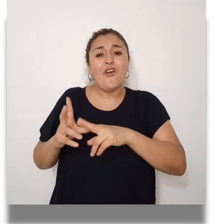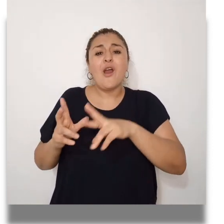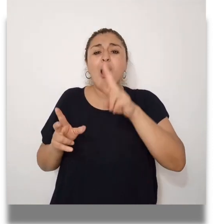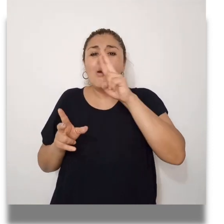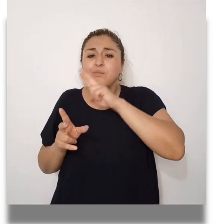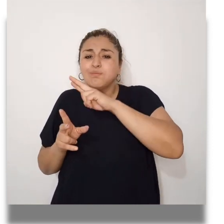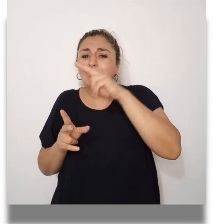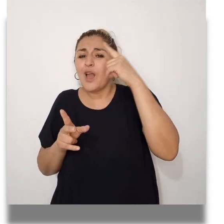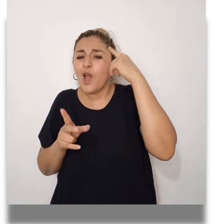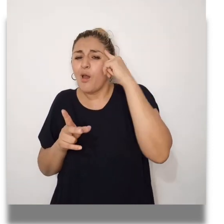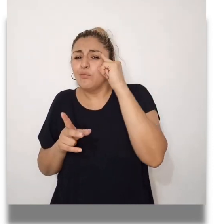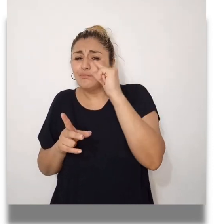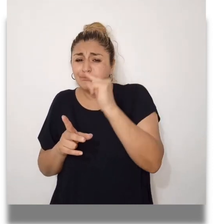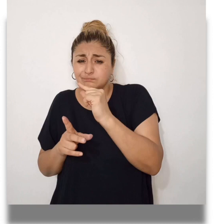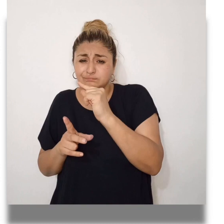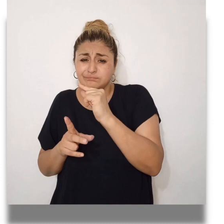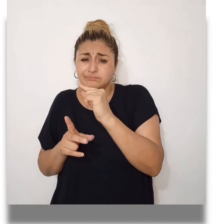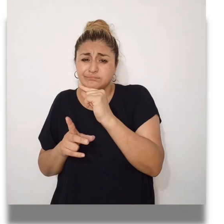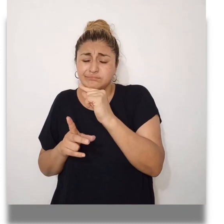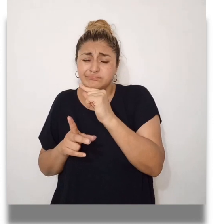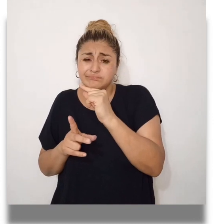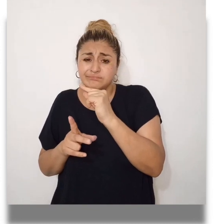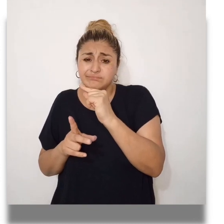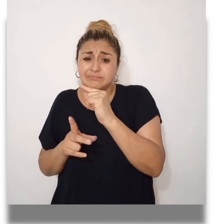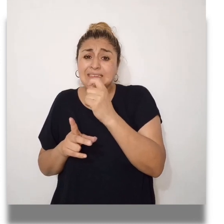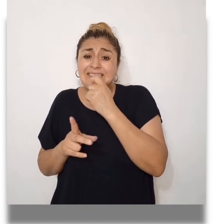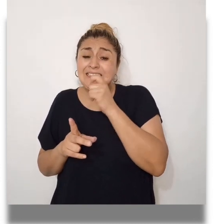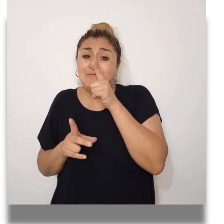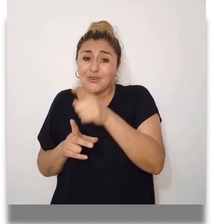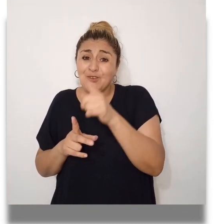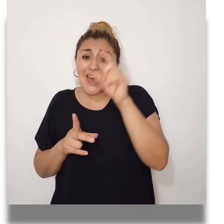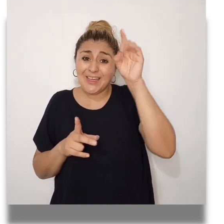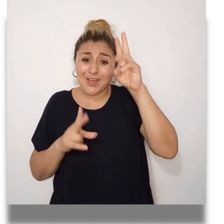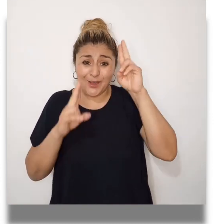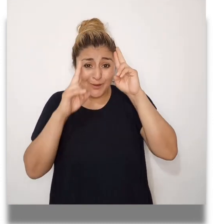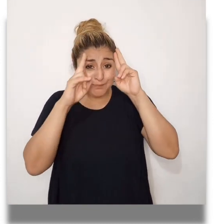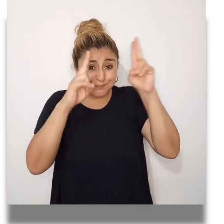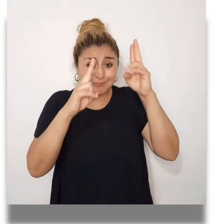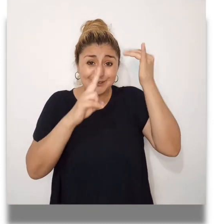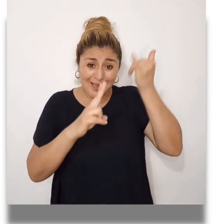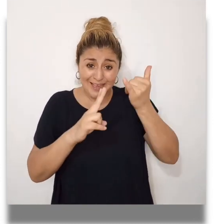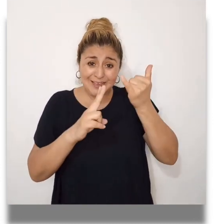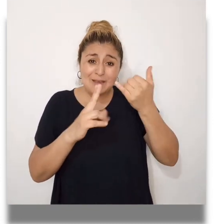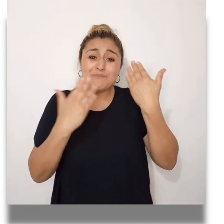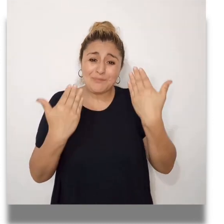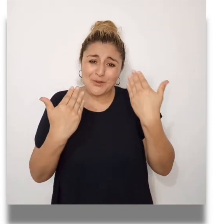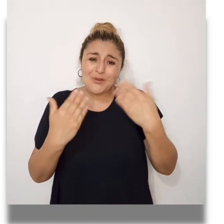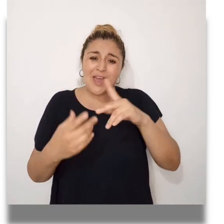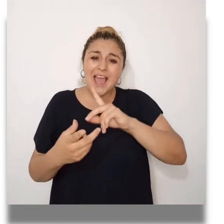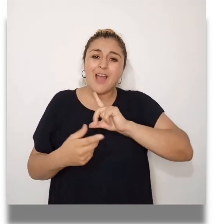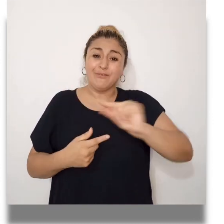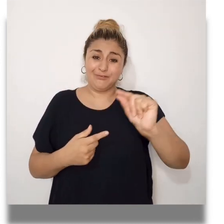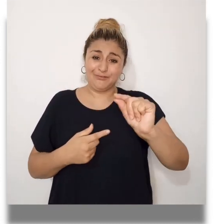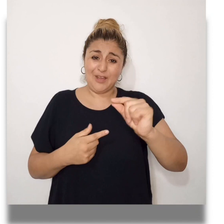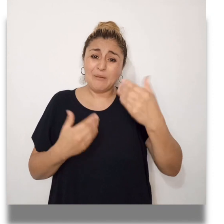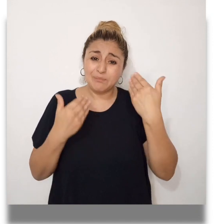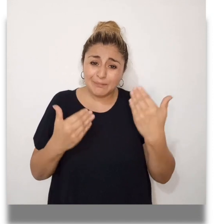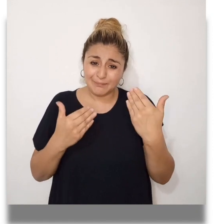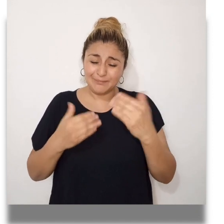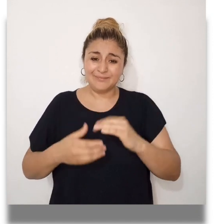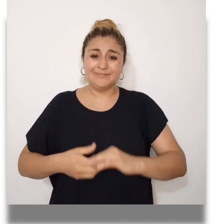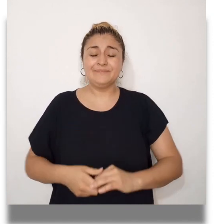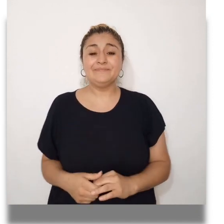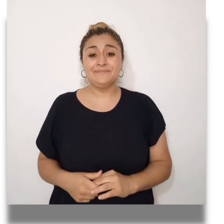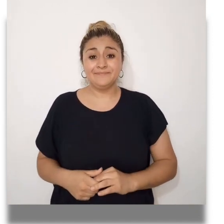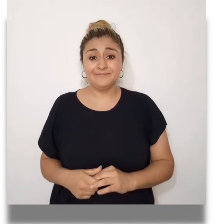crainte de l'Éternel. Es el temor del Señor. On va lire dans Proverbes chapitre 23 verset 17.